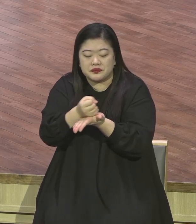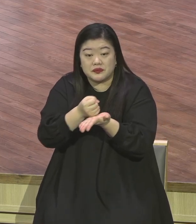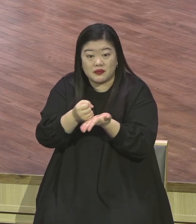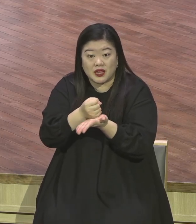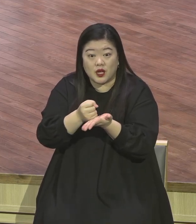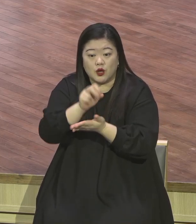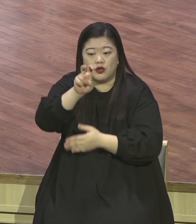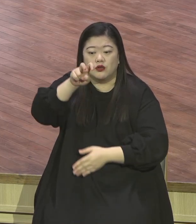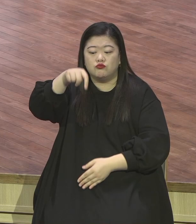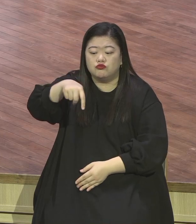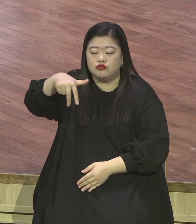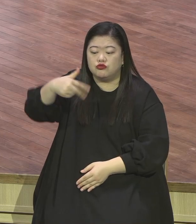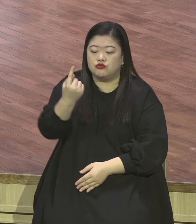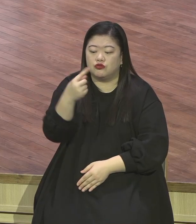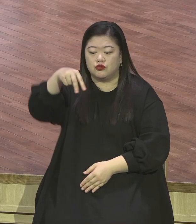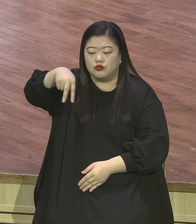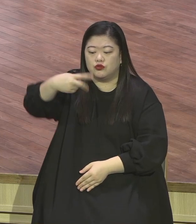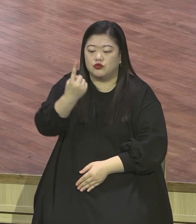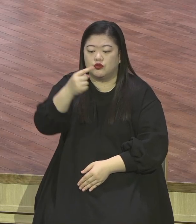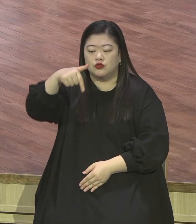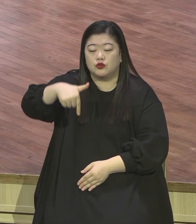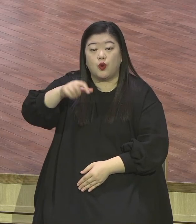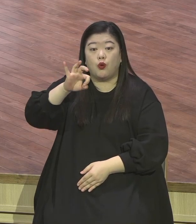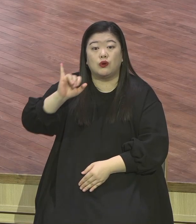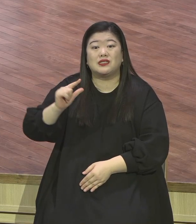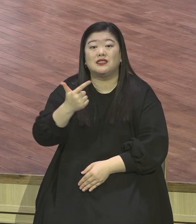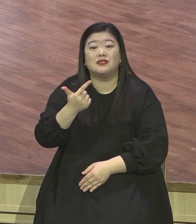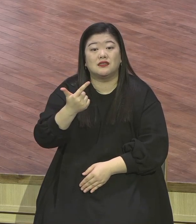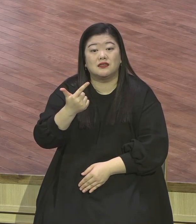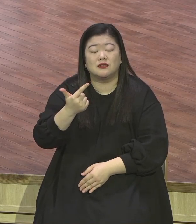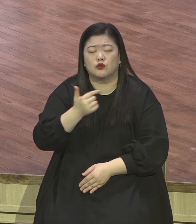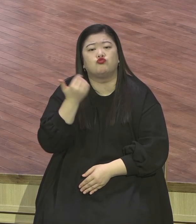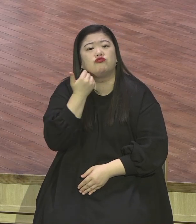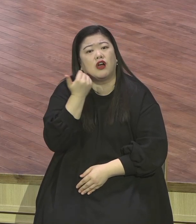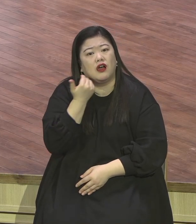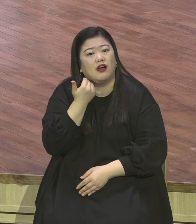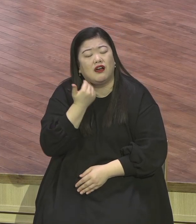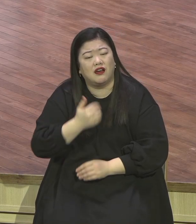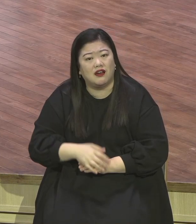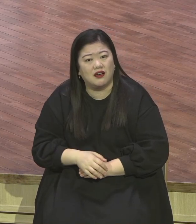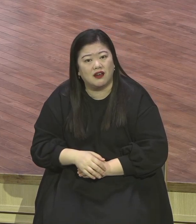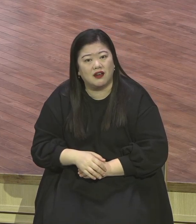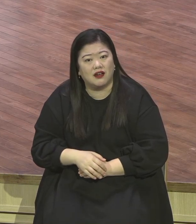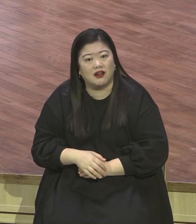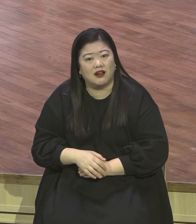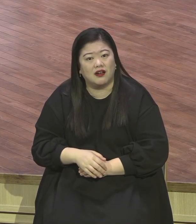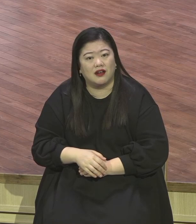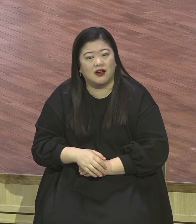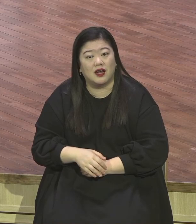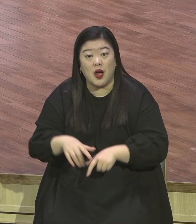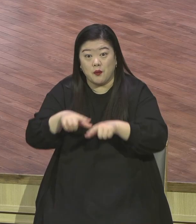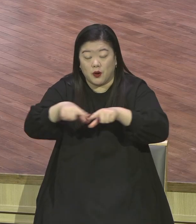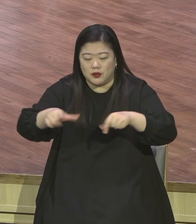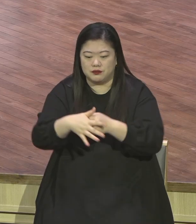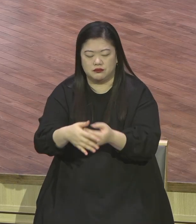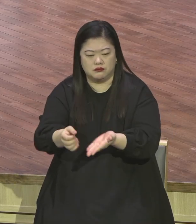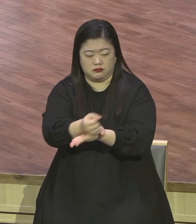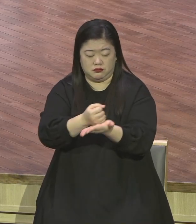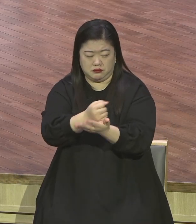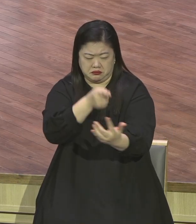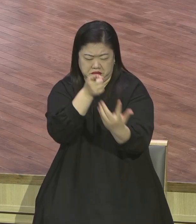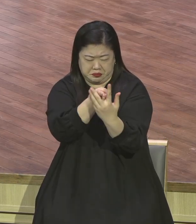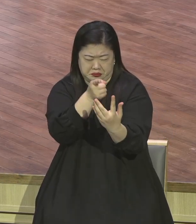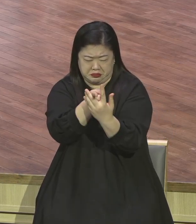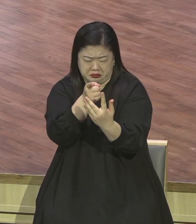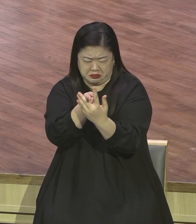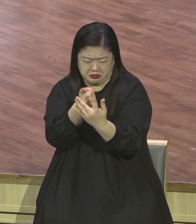쳐주던 무속인들이 많이 돌아왔습니다만 무속인이 용하다 정확하게 맞춘다